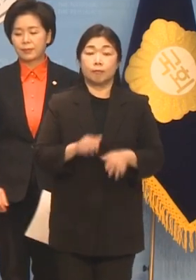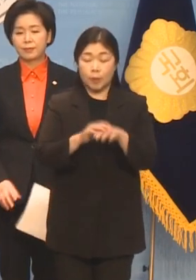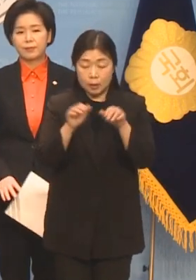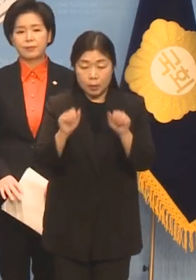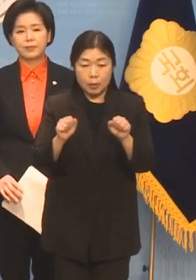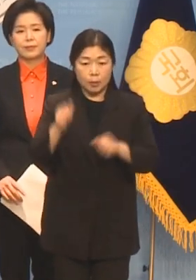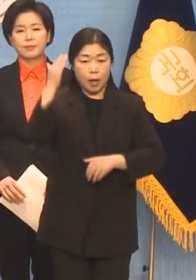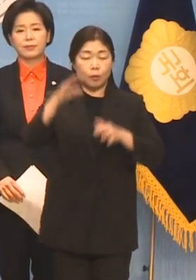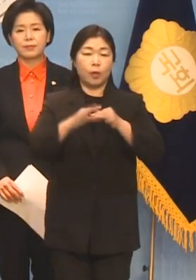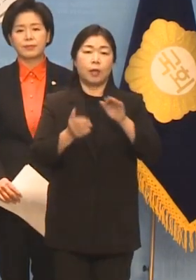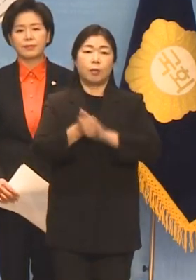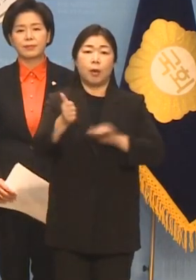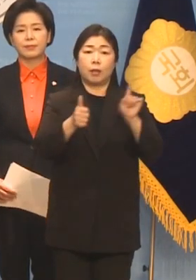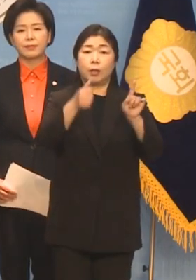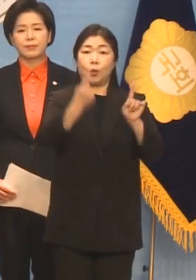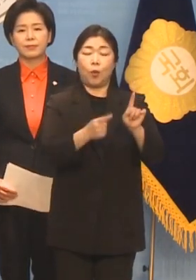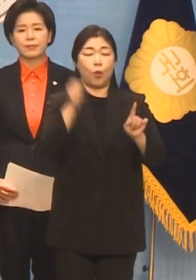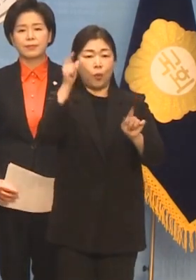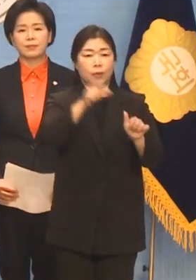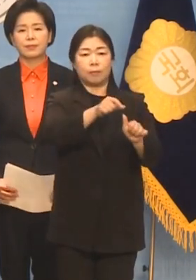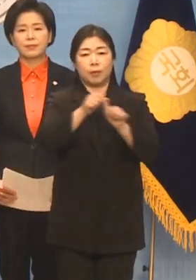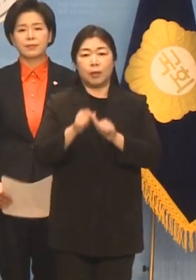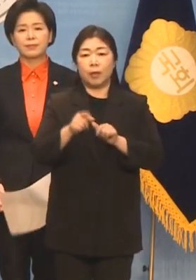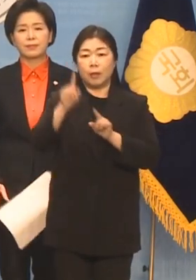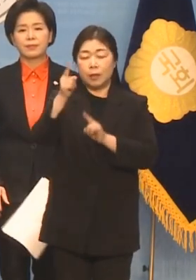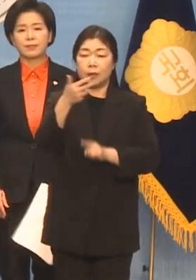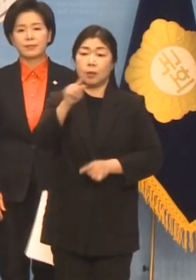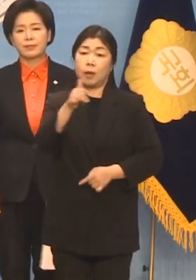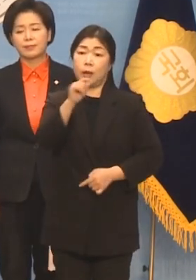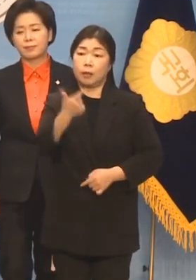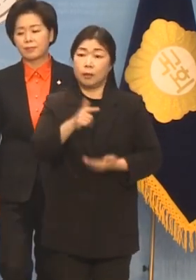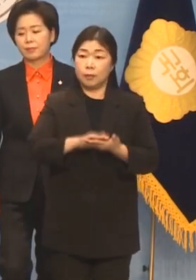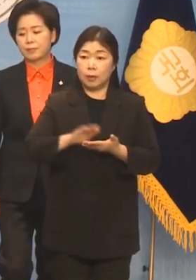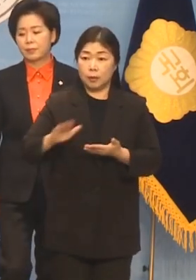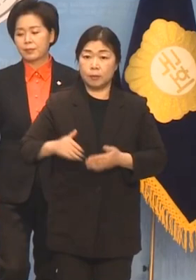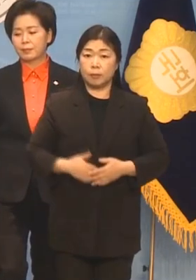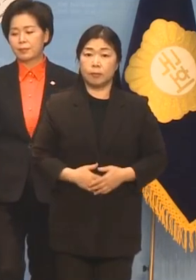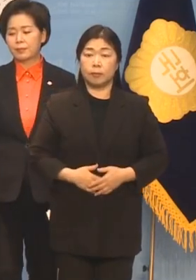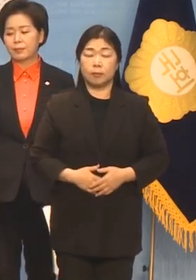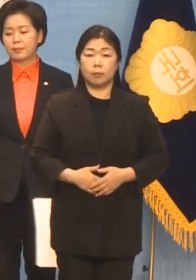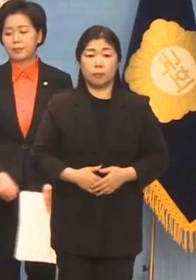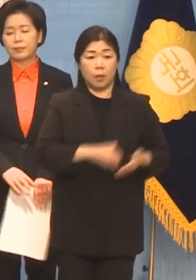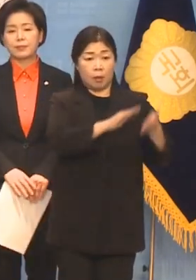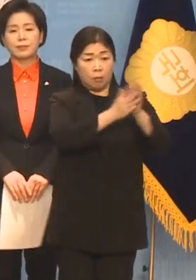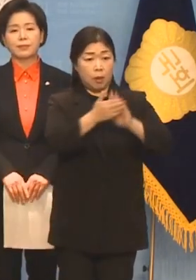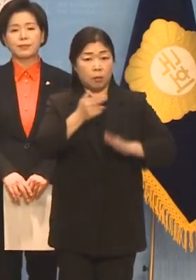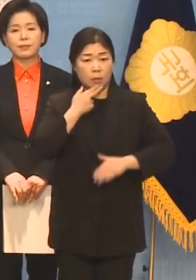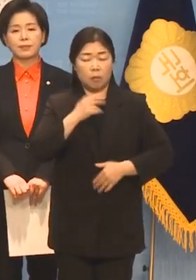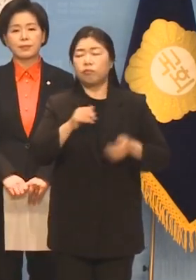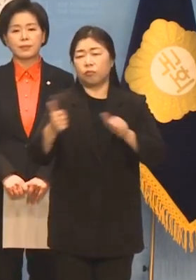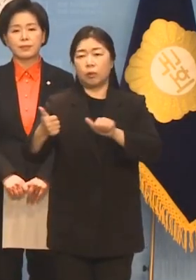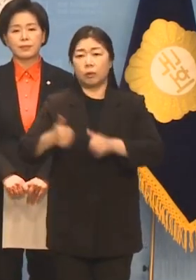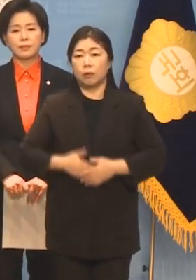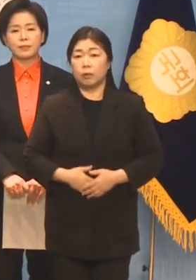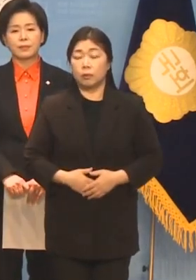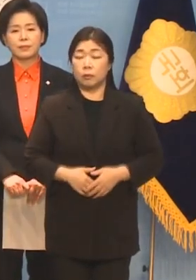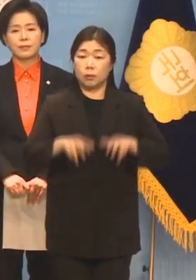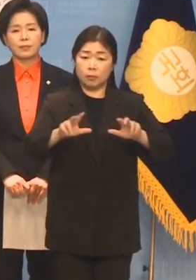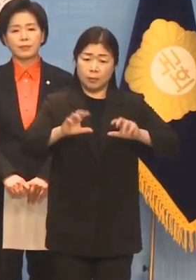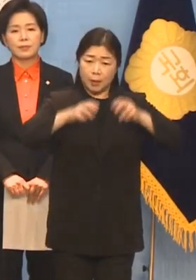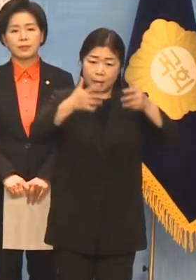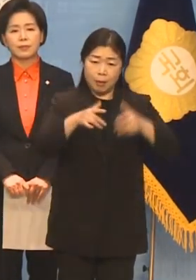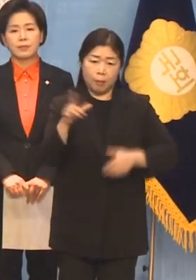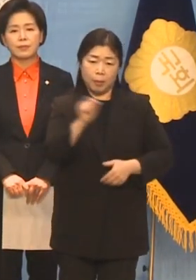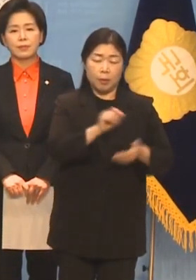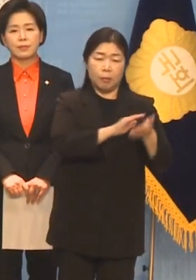안녕하십니까. 한국의 희망 1호 영입인재 이창한입니다. 변화가 없으면 죽습니다. 지금 세계는